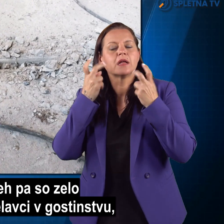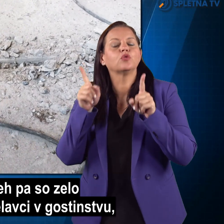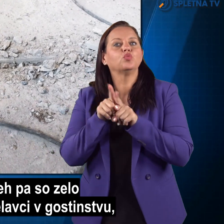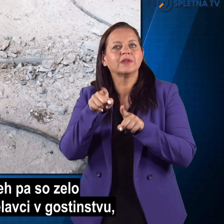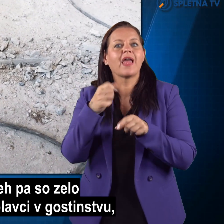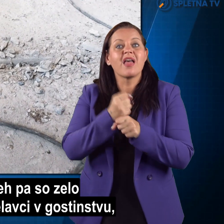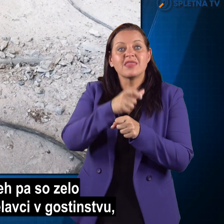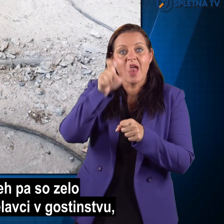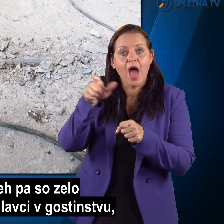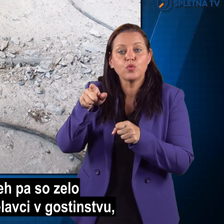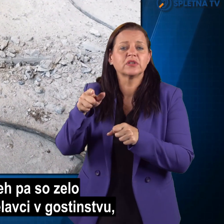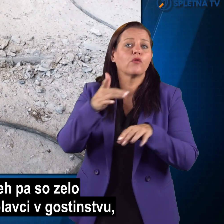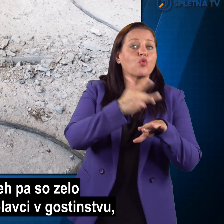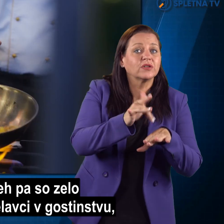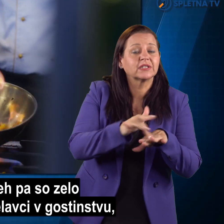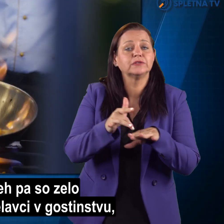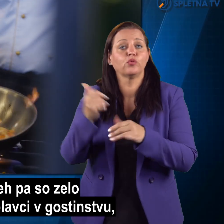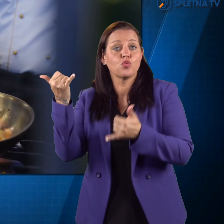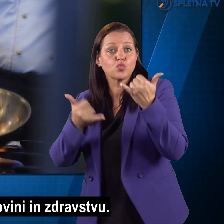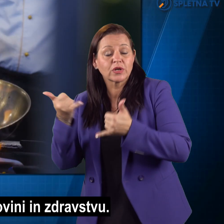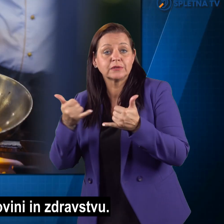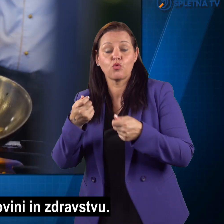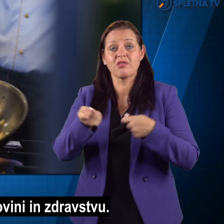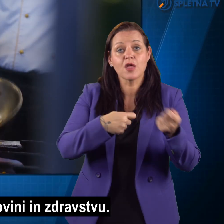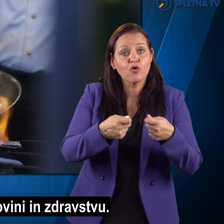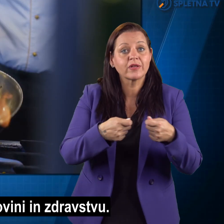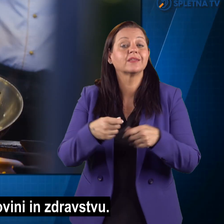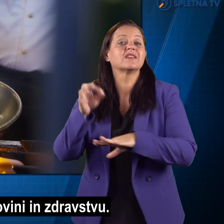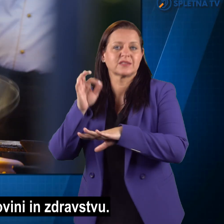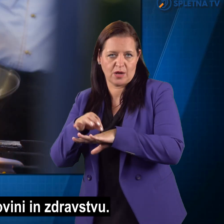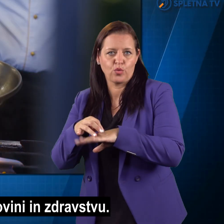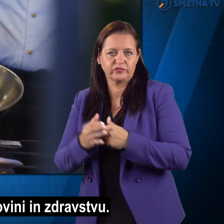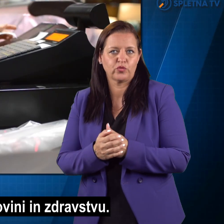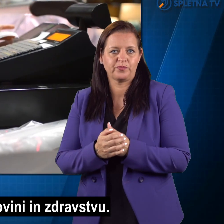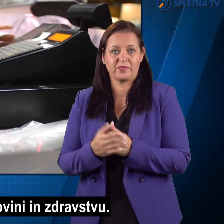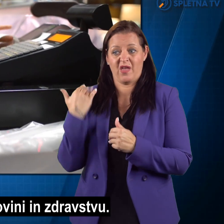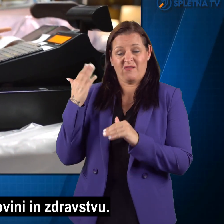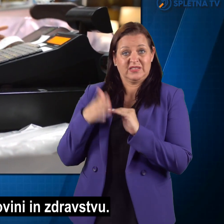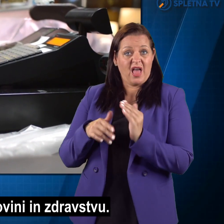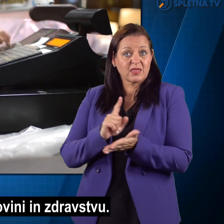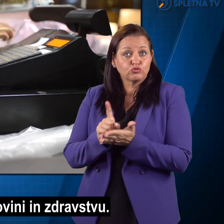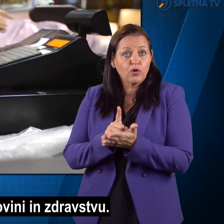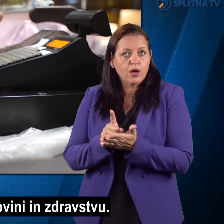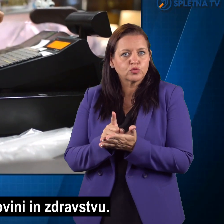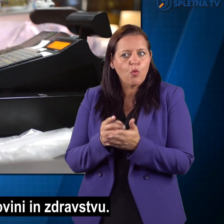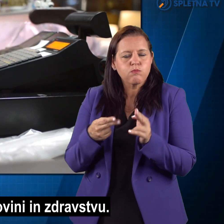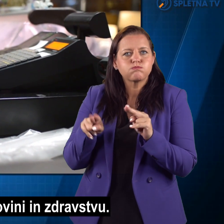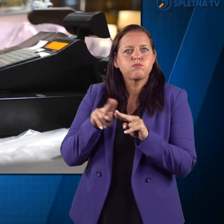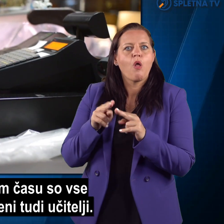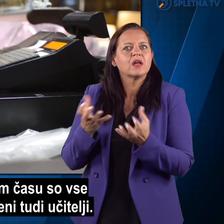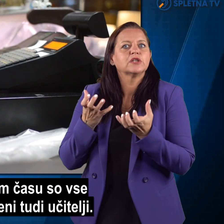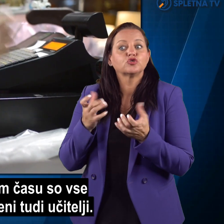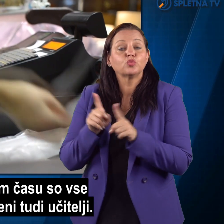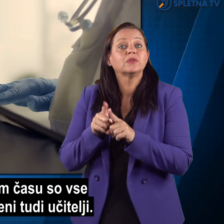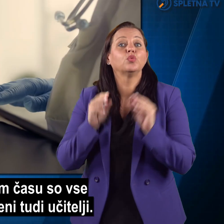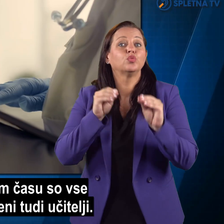Poleg teh so zelo iskani tudi delavci v gostinstvu, turizmu, trgovini in zdravstvu. V zadnjem času